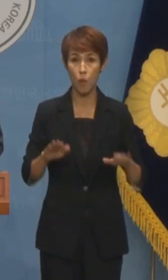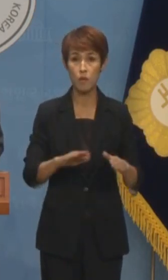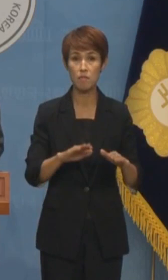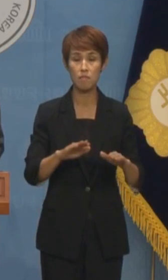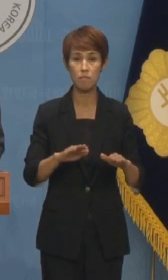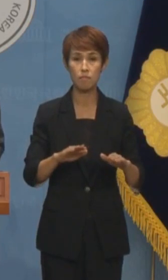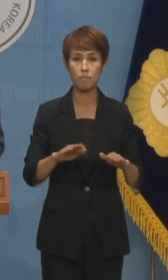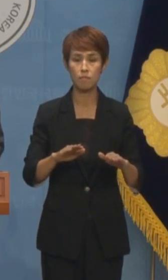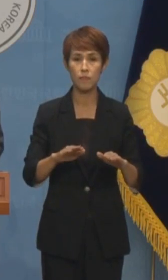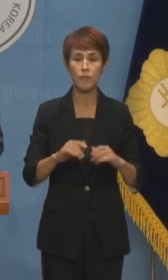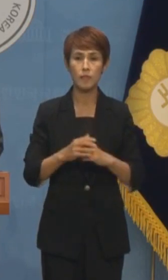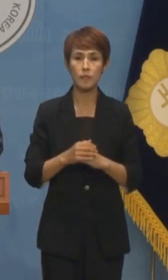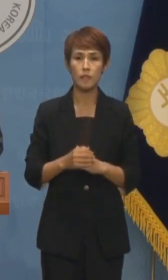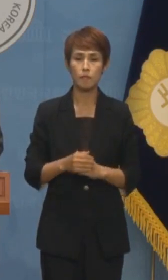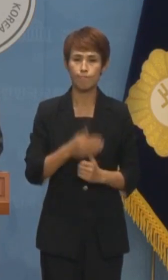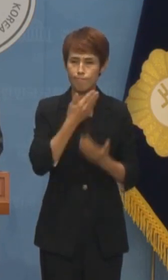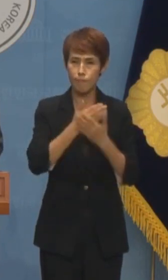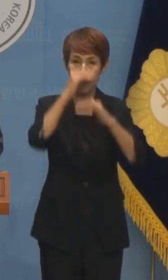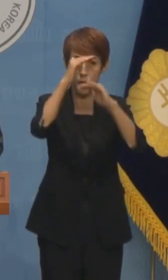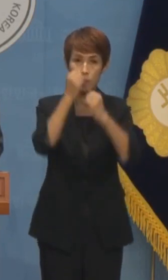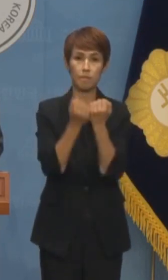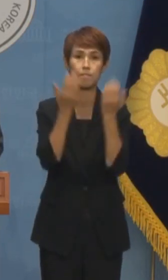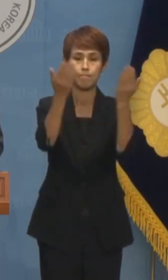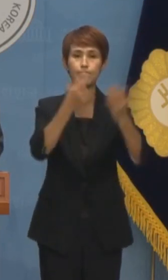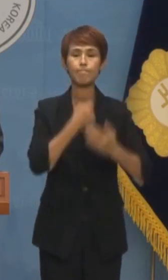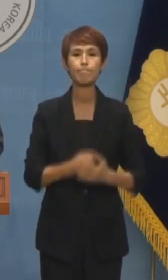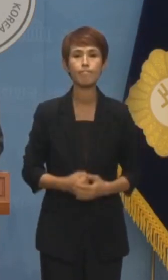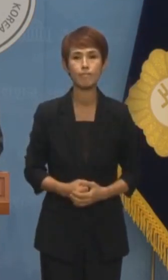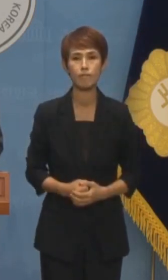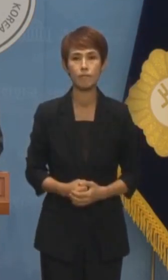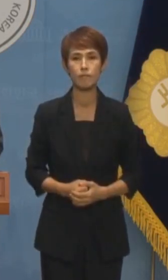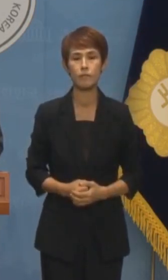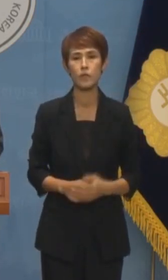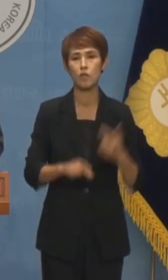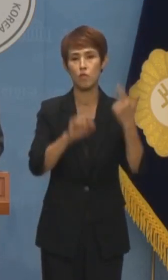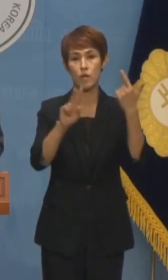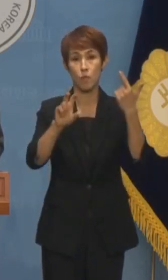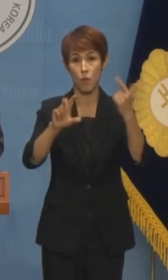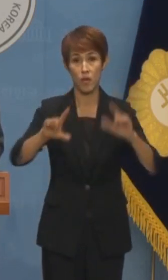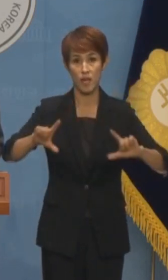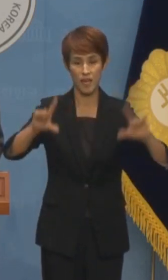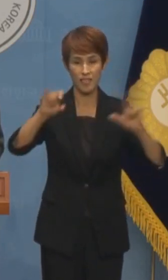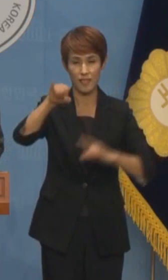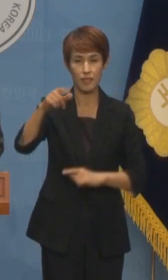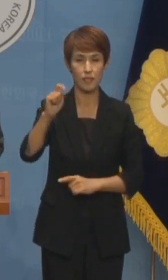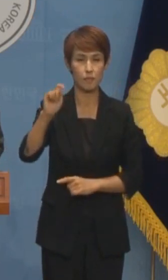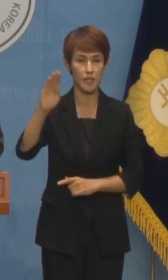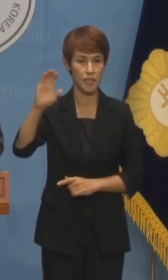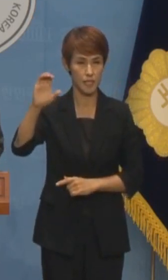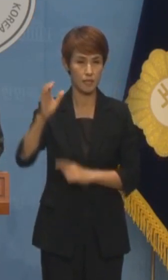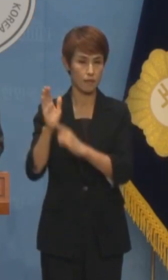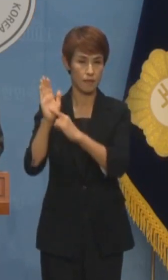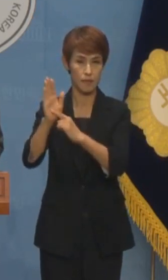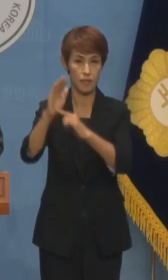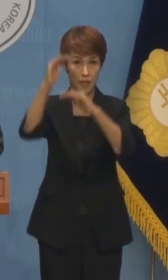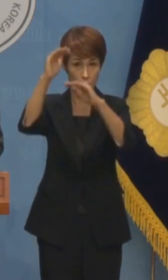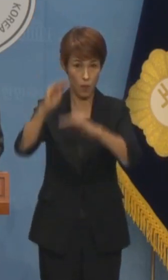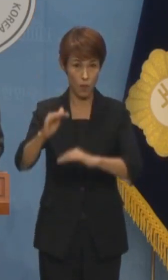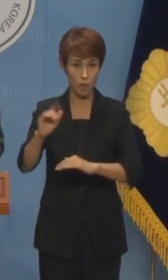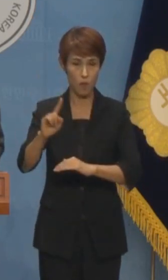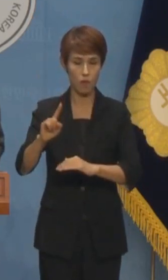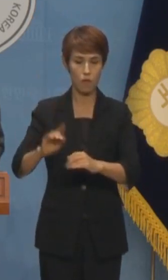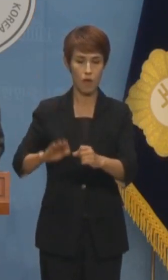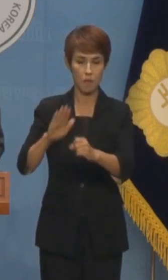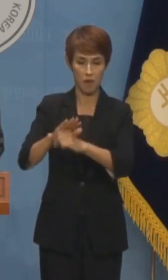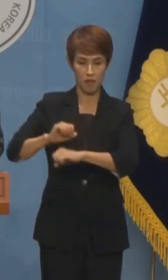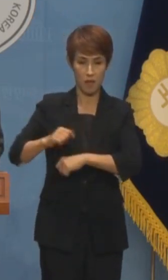공개되지 않았던 또 다른 진실을 말씀드리겠습니다. 지난 6월 25일 JTBC 단독 보도에 등장한 소위 해병대